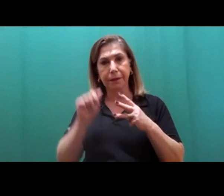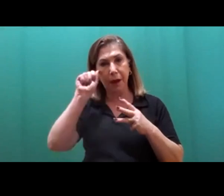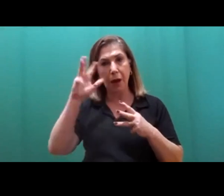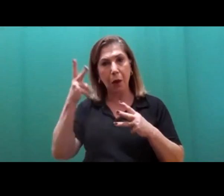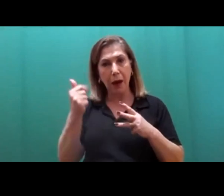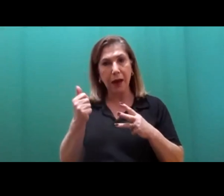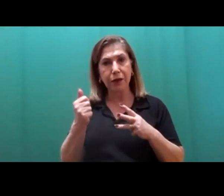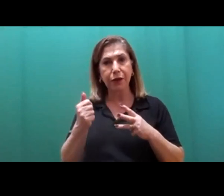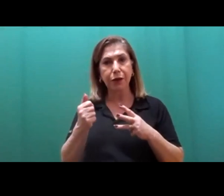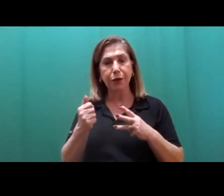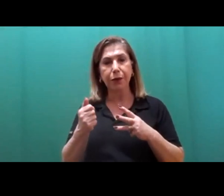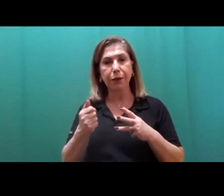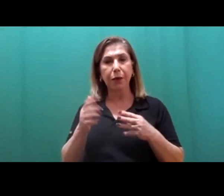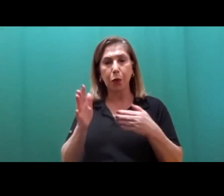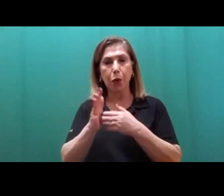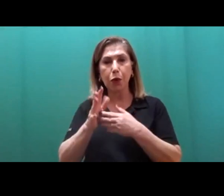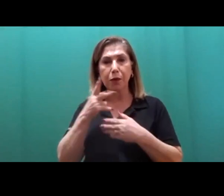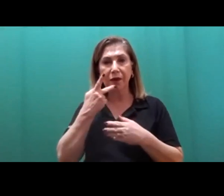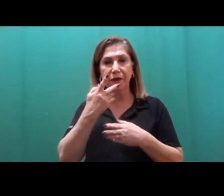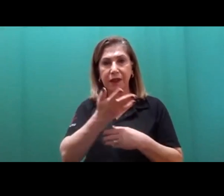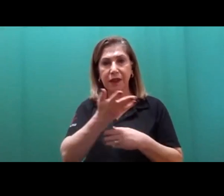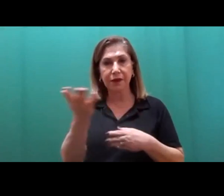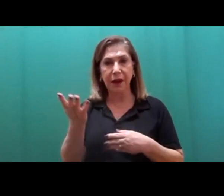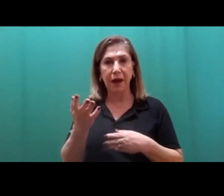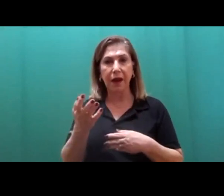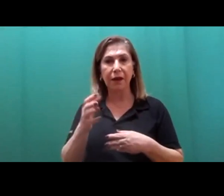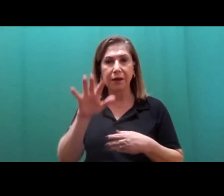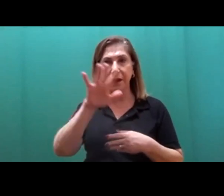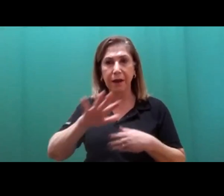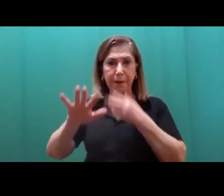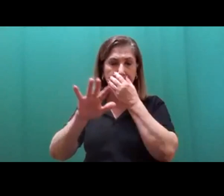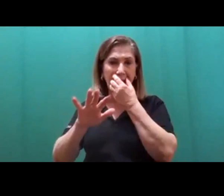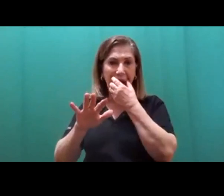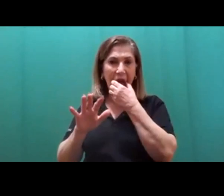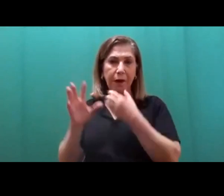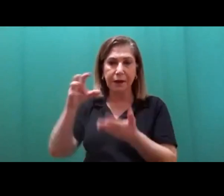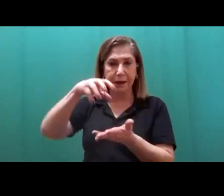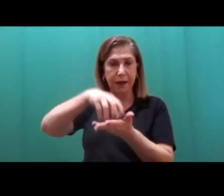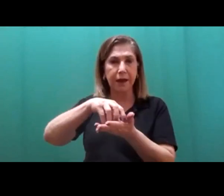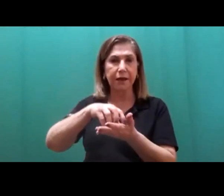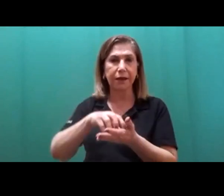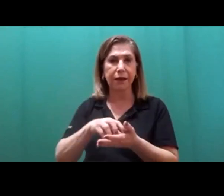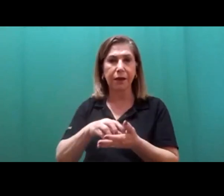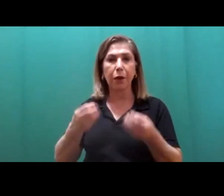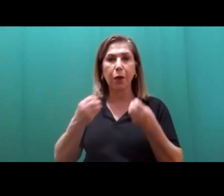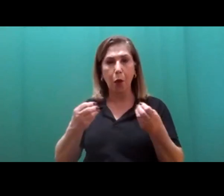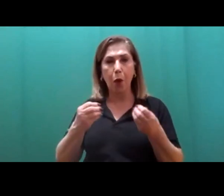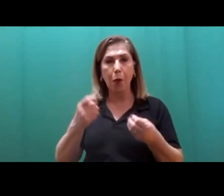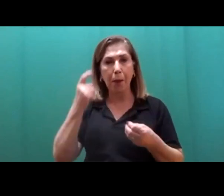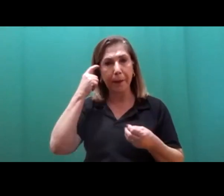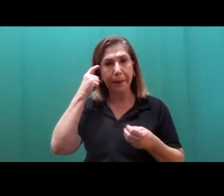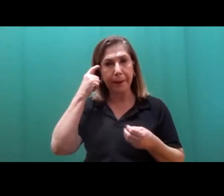última rodada de debate aí, né, sobre o eurocentrismo, né, a forma, né, como o nosso pensamento